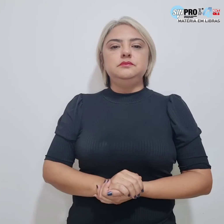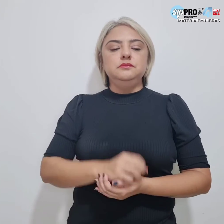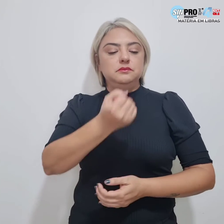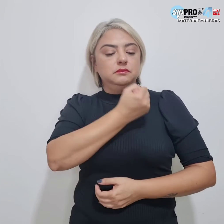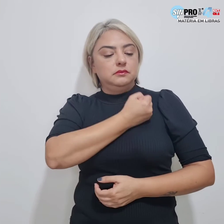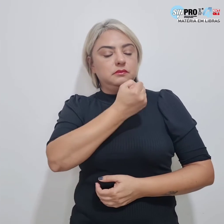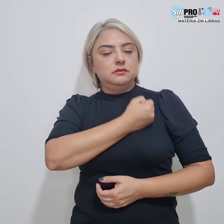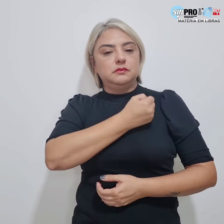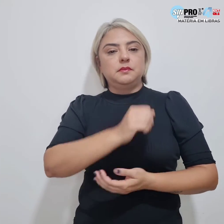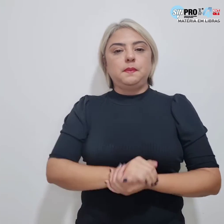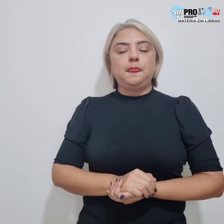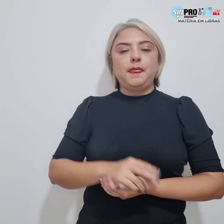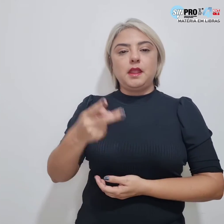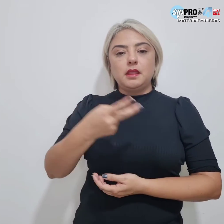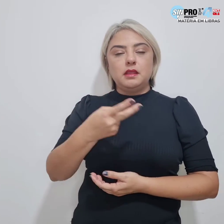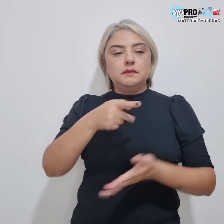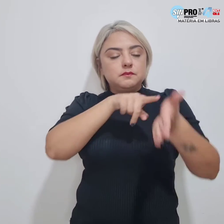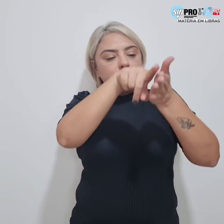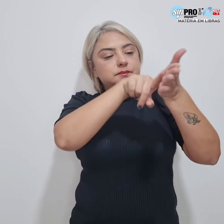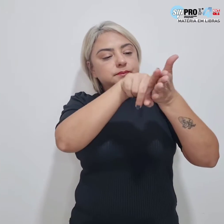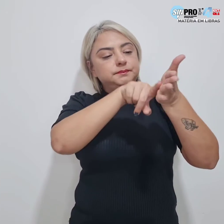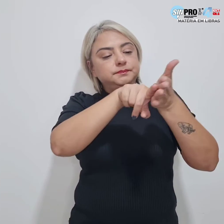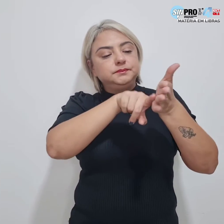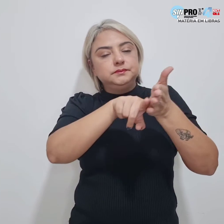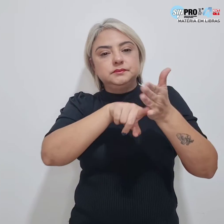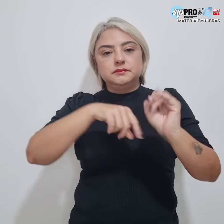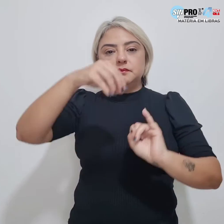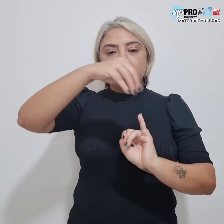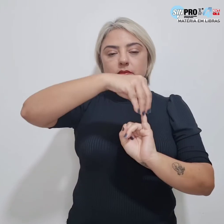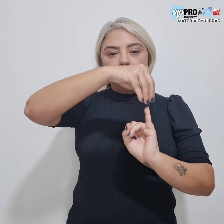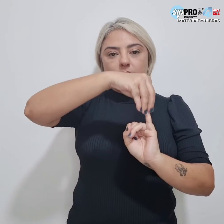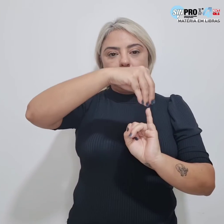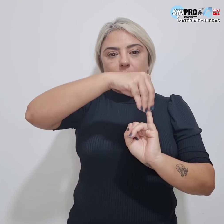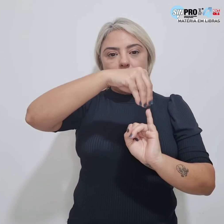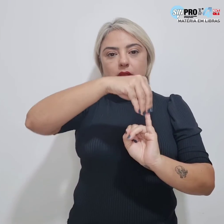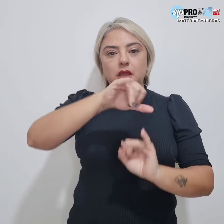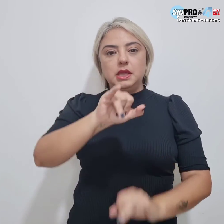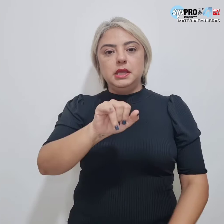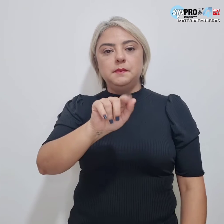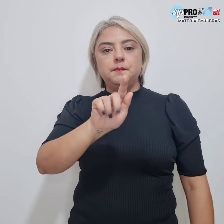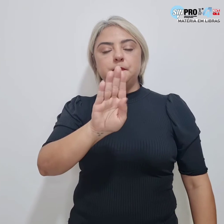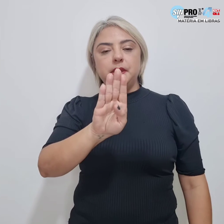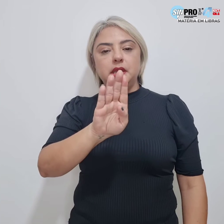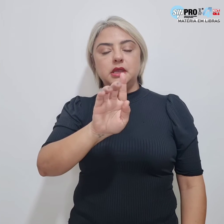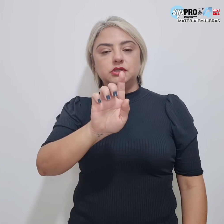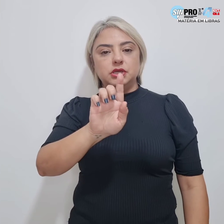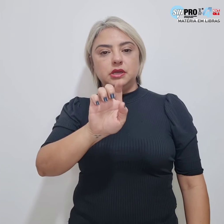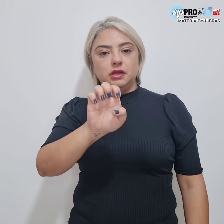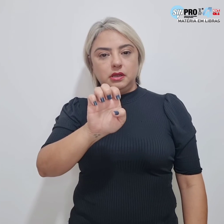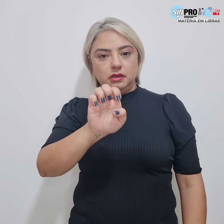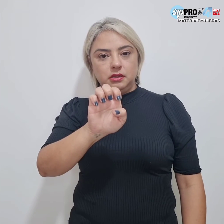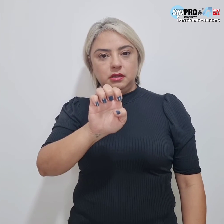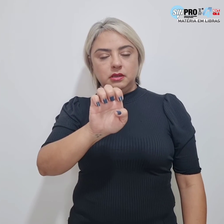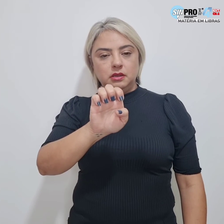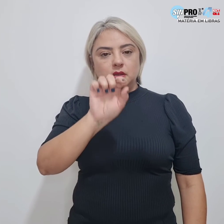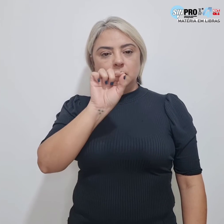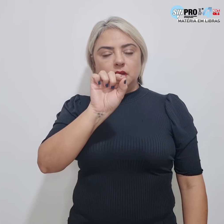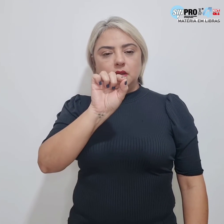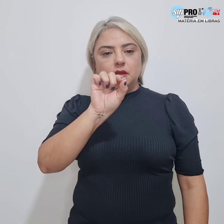Dados. Segundo uma pesquisa do Instituto Brasileiro de Geografia e Estatística, IBGE, dentre